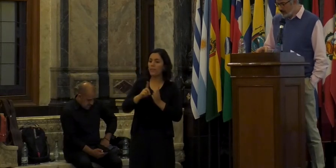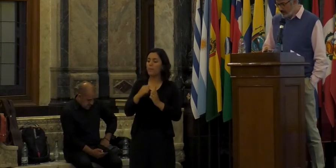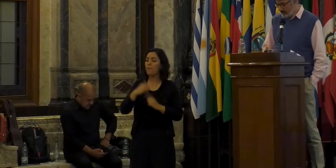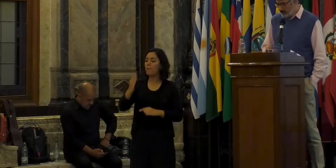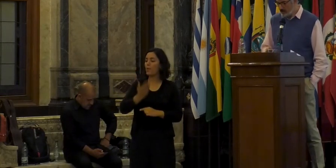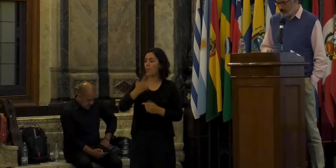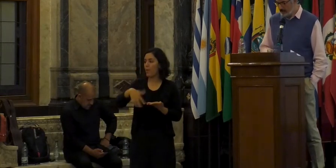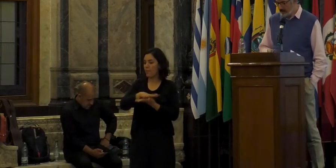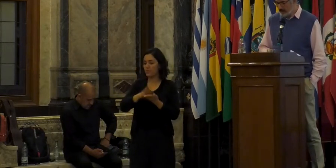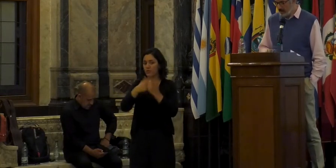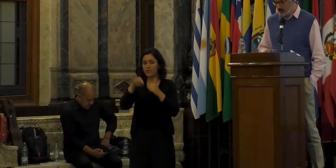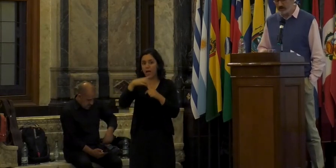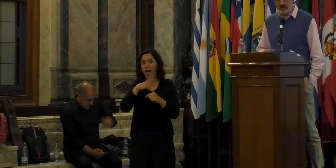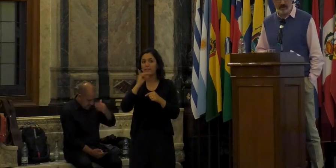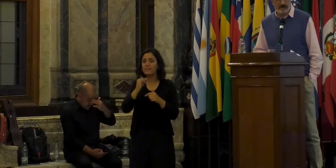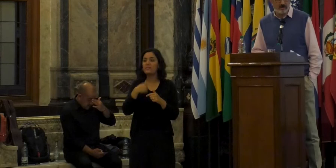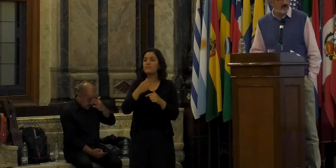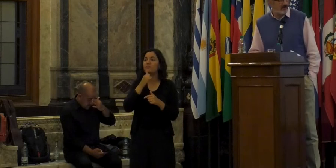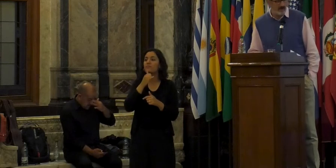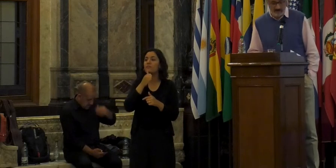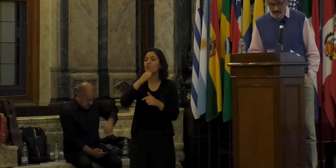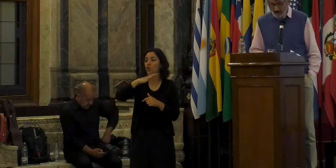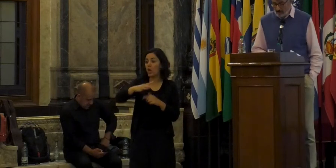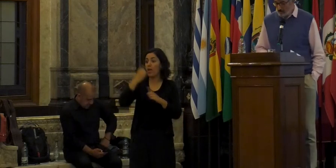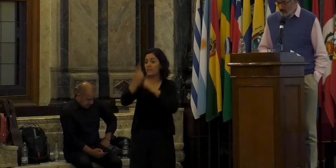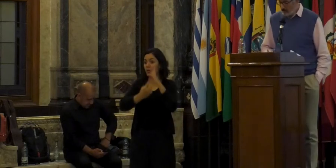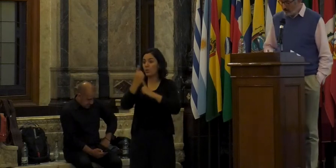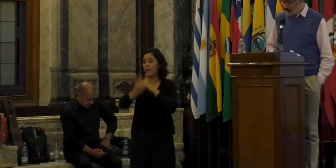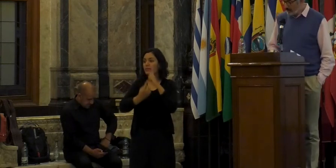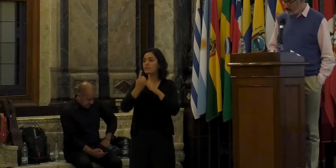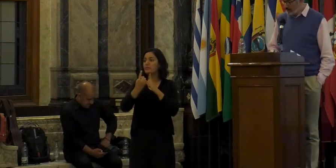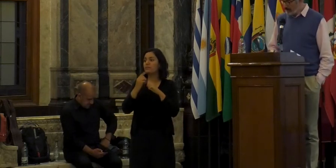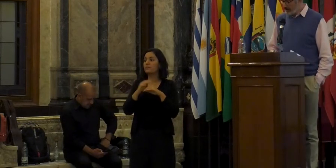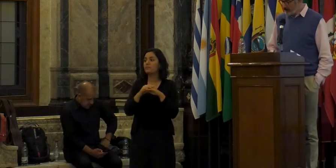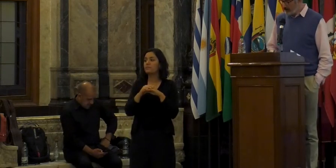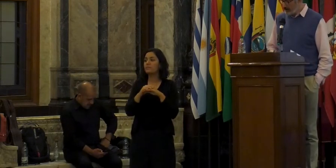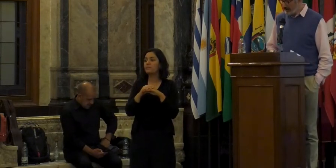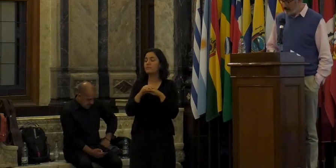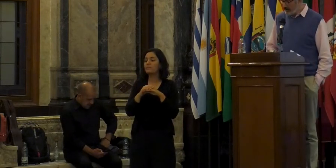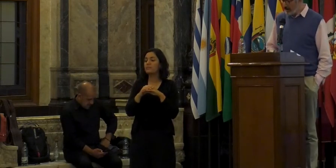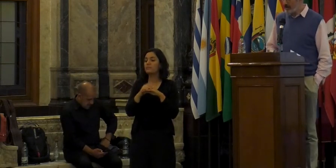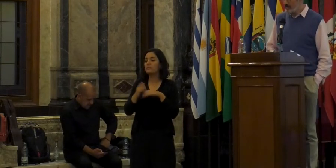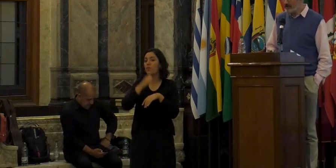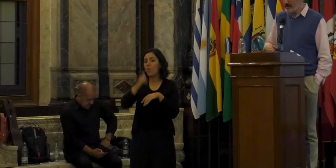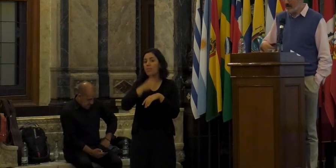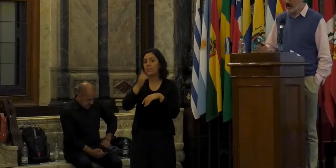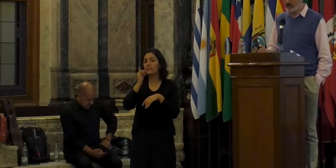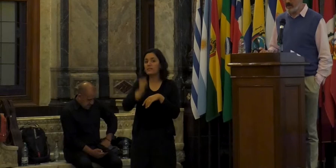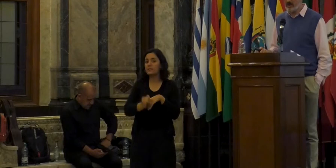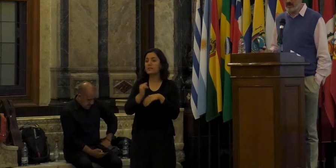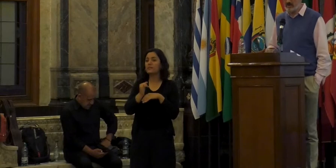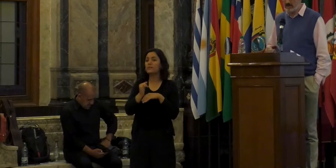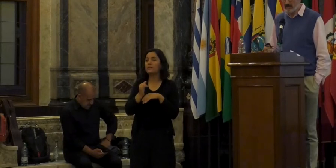lo que tenemos ahí son una serie de microhistorias del yo, es como las he llamado, que nos hablan de una trama, de un sistema